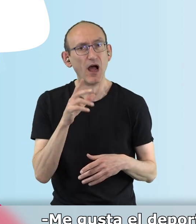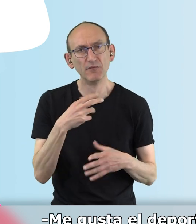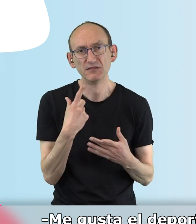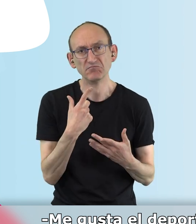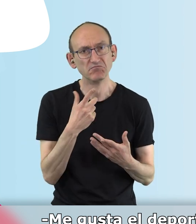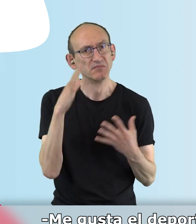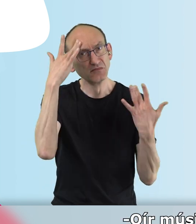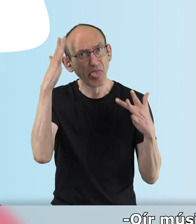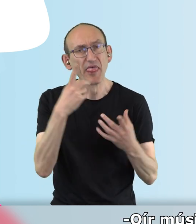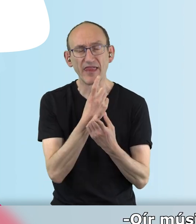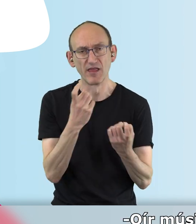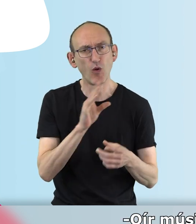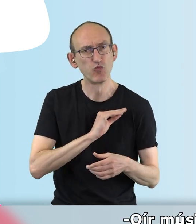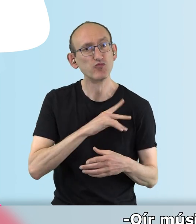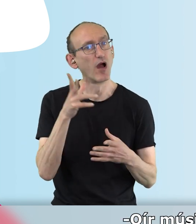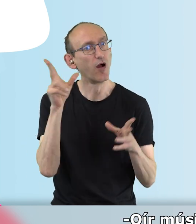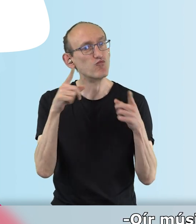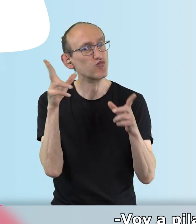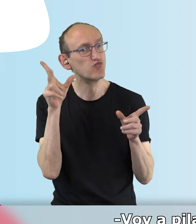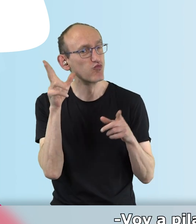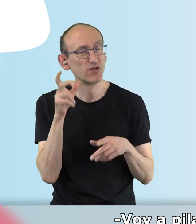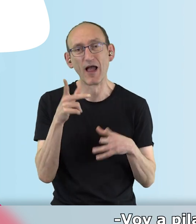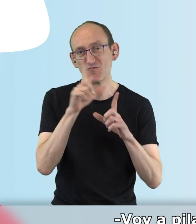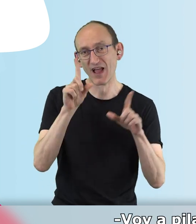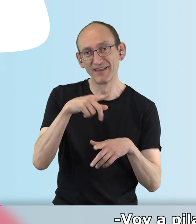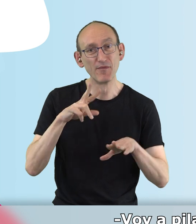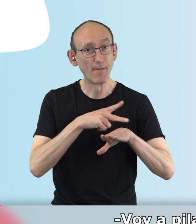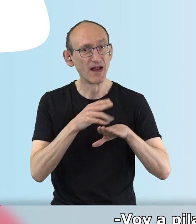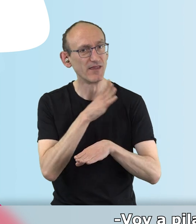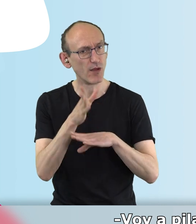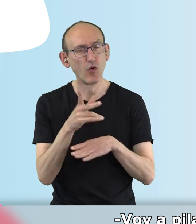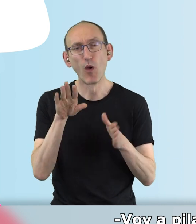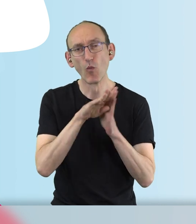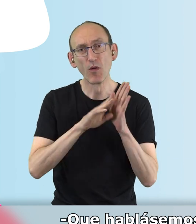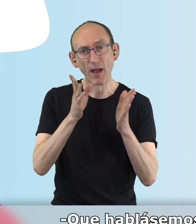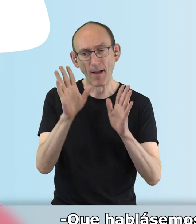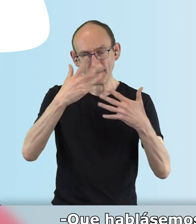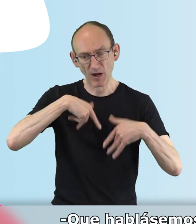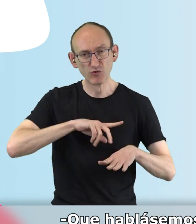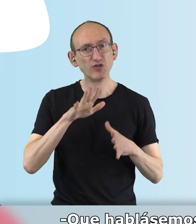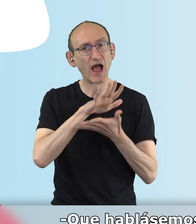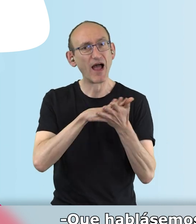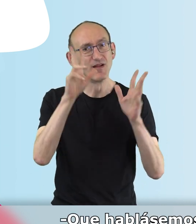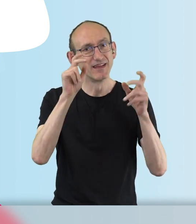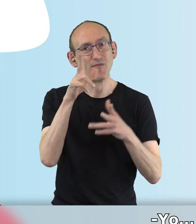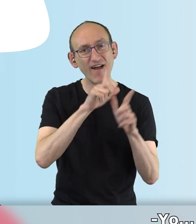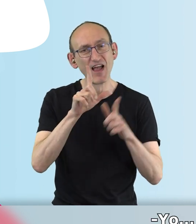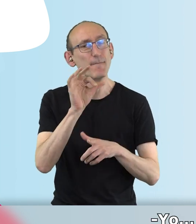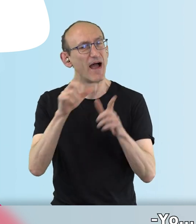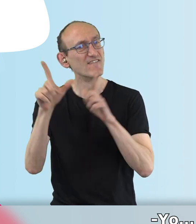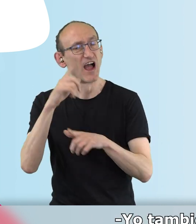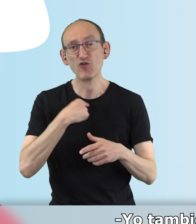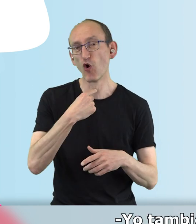Necesitamos mucho distraernos. Oír música. Viajar también. Voy a Pilates. Un programa que llegue a nosotros. Que hablásemos de viajes. Y